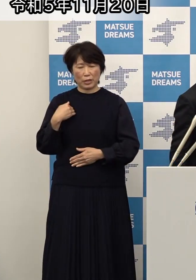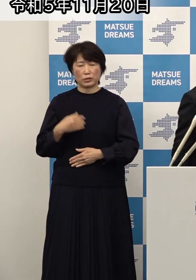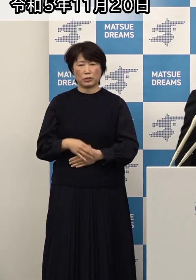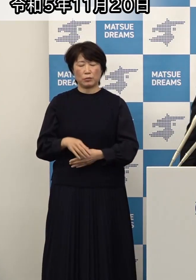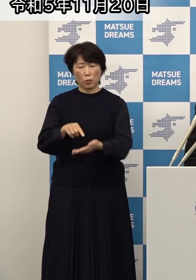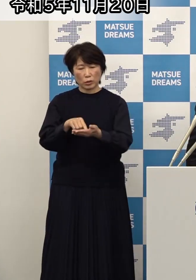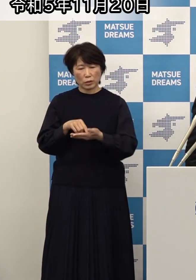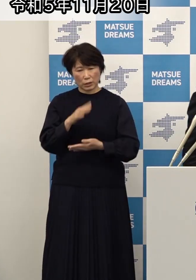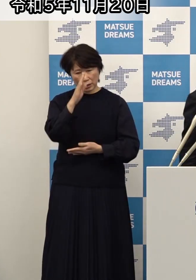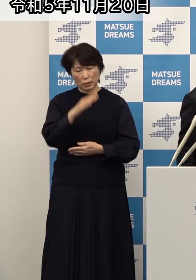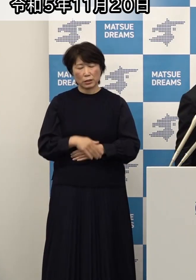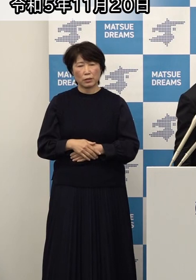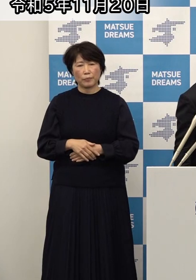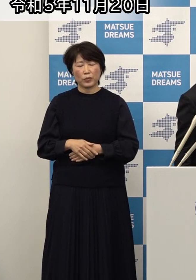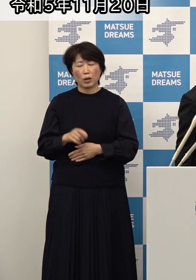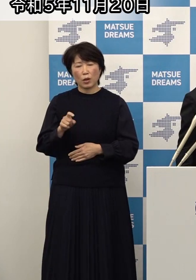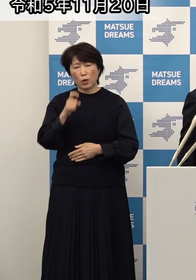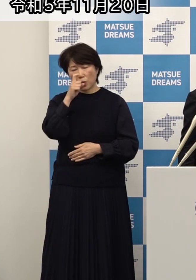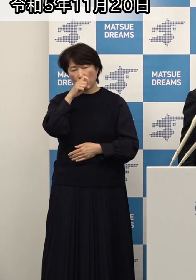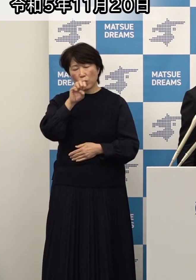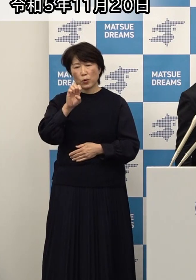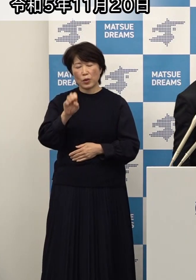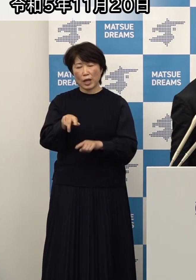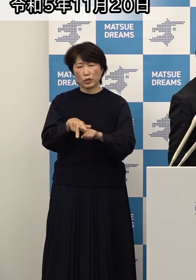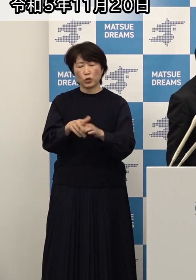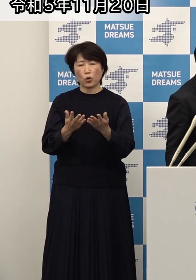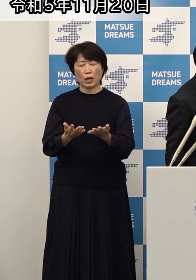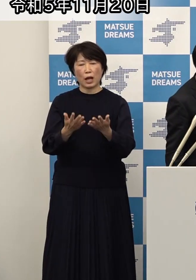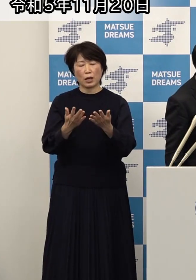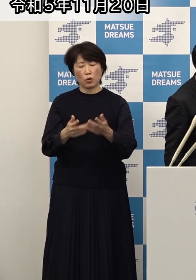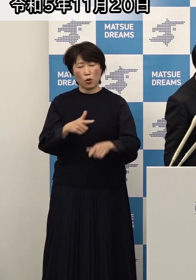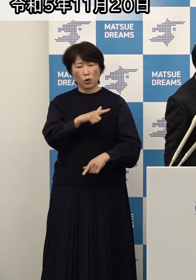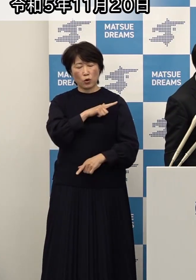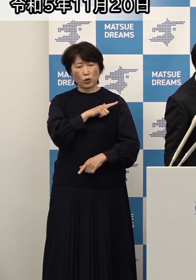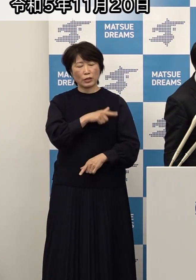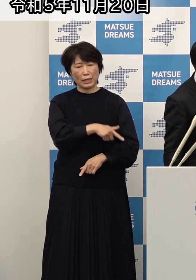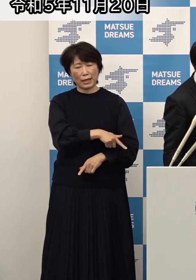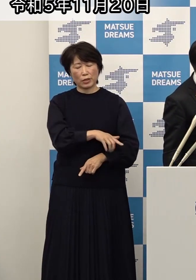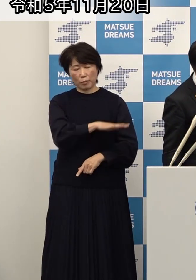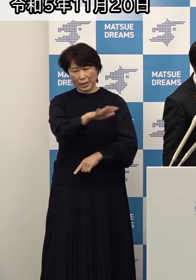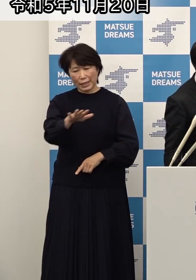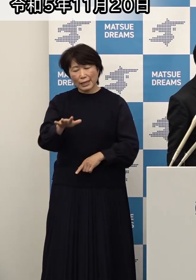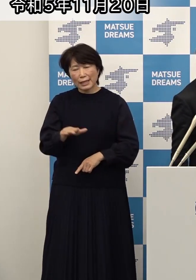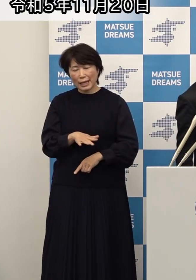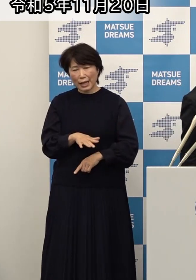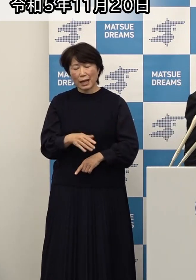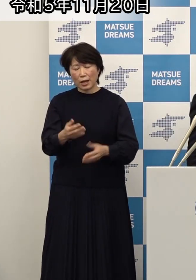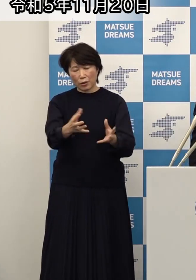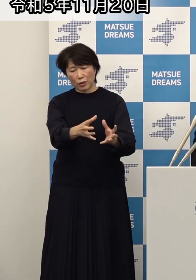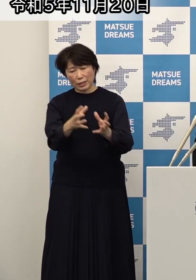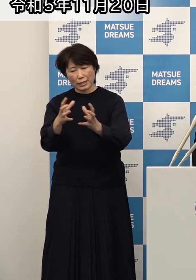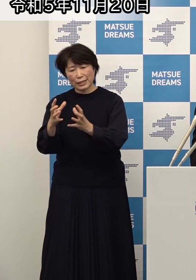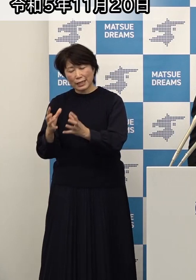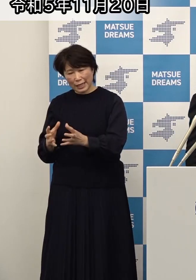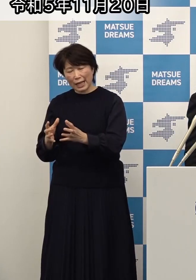ちなみにこちらは古江小学校6年生が、だんだんテラスに来てくださって、でまた町